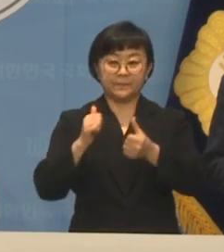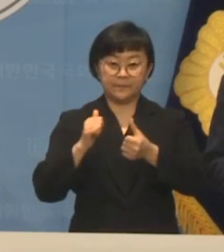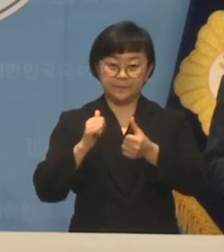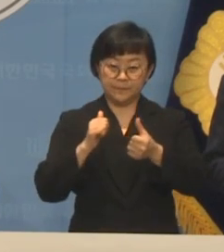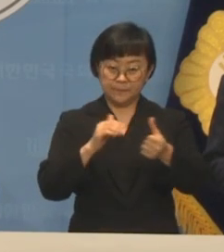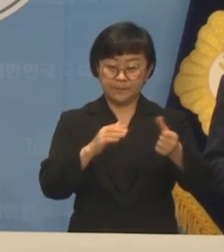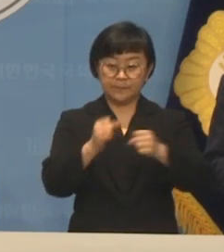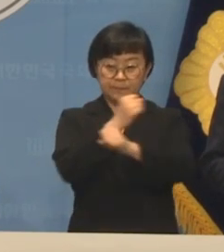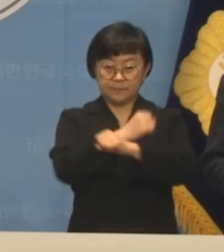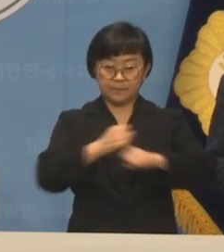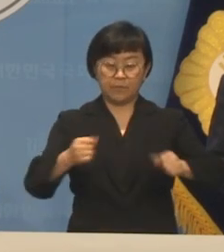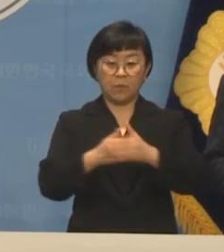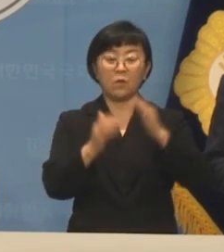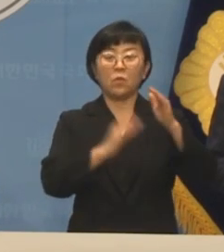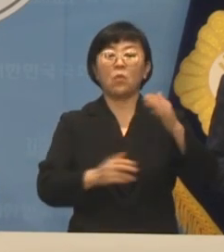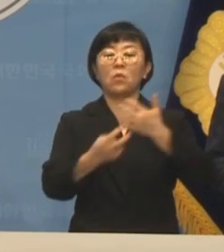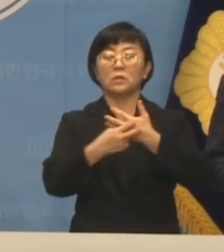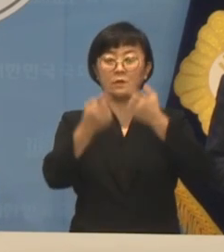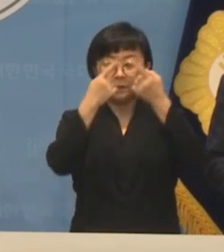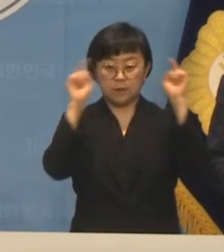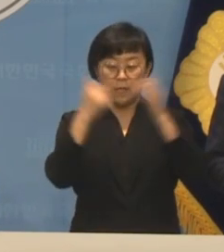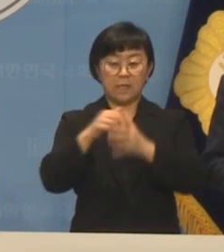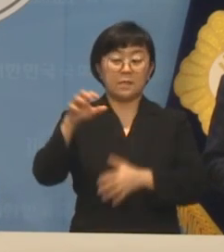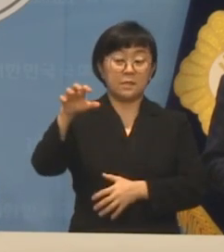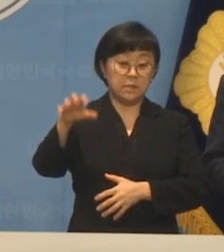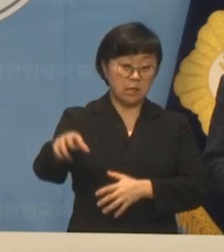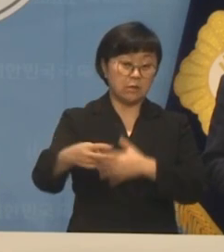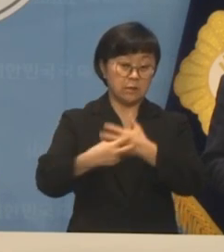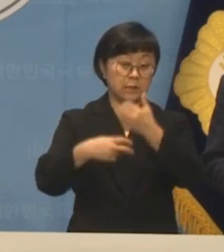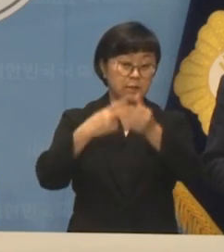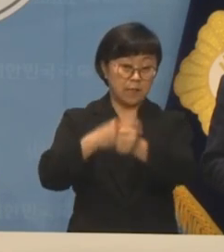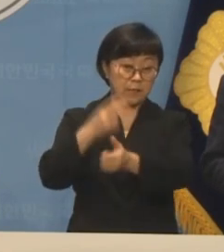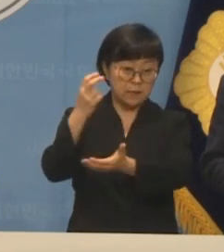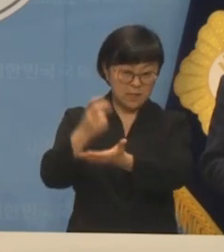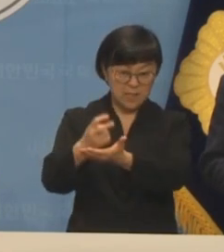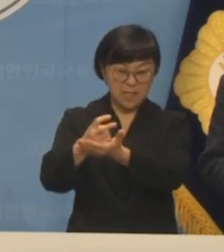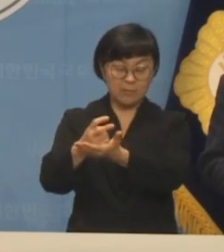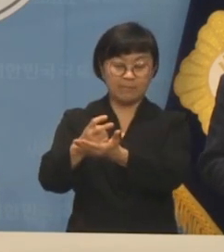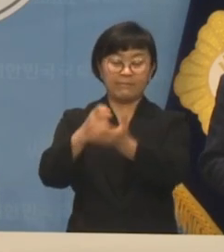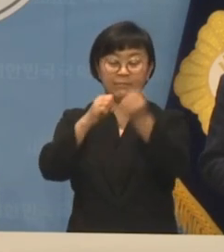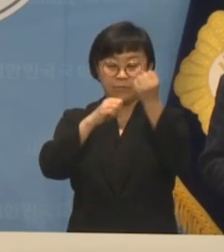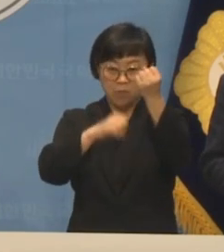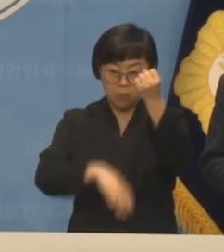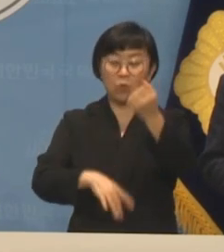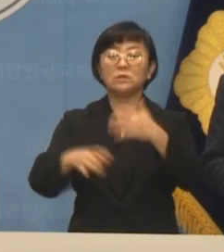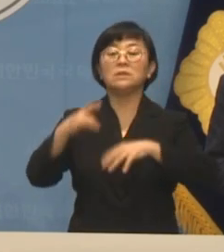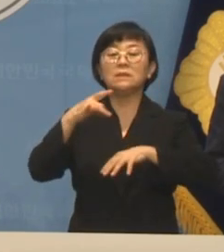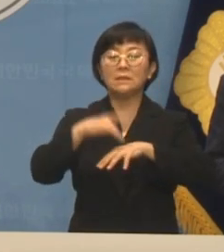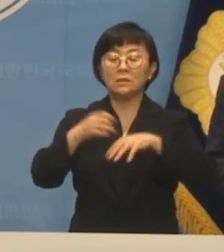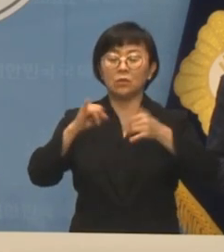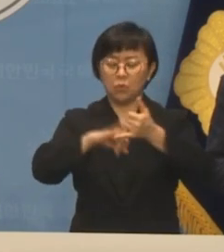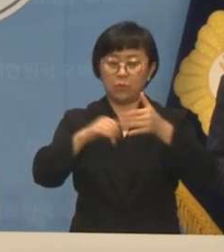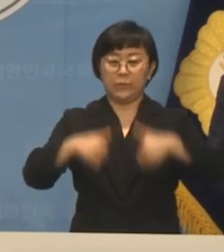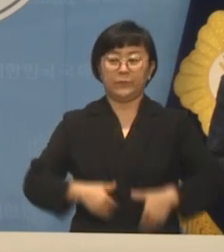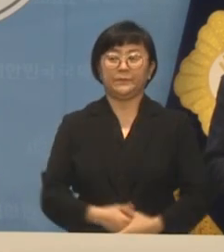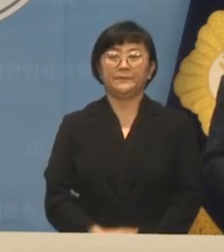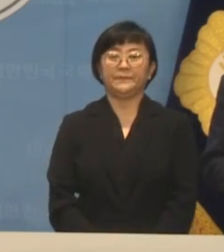포괄하는 공공의대와 지역의사의 제도적 기틀이 반드시 마련되어야